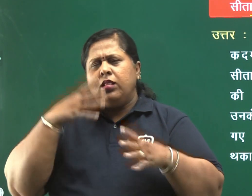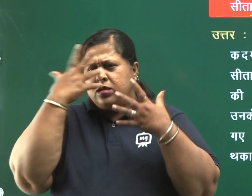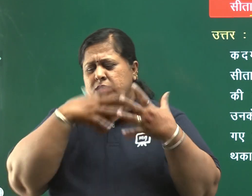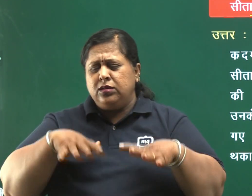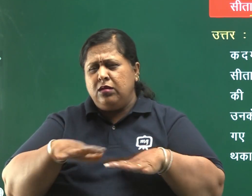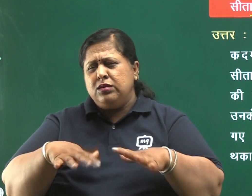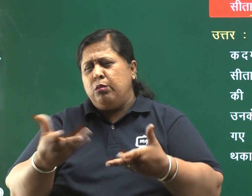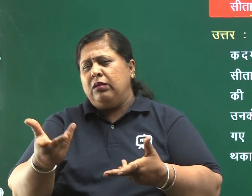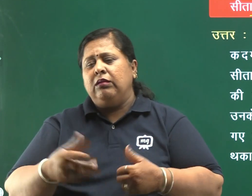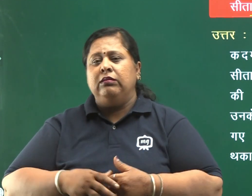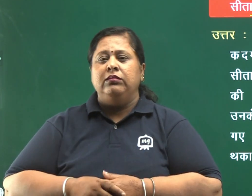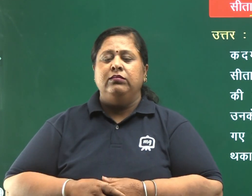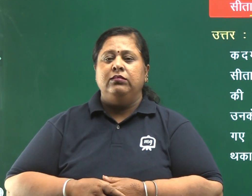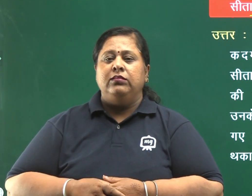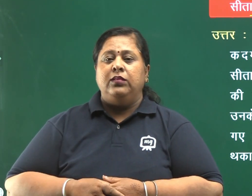हुई?